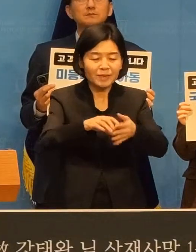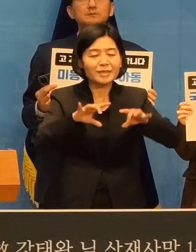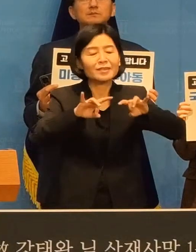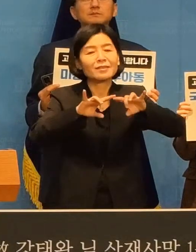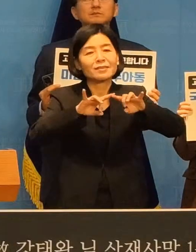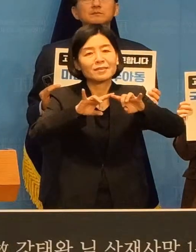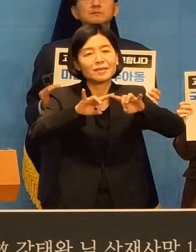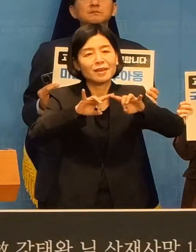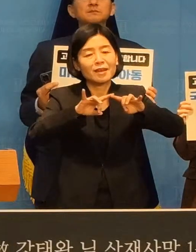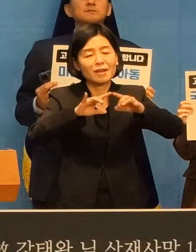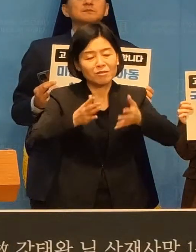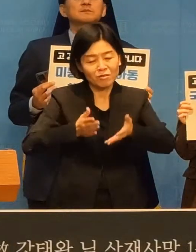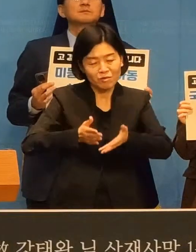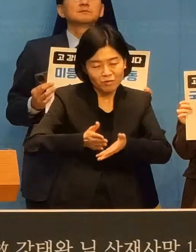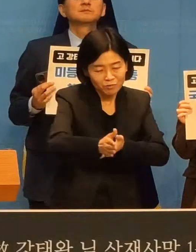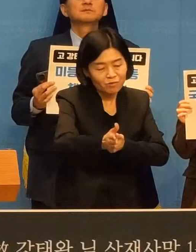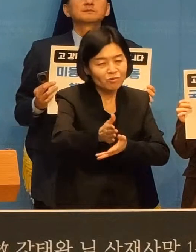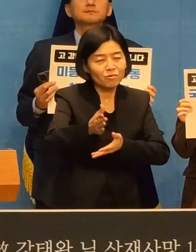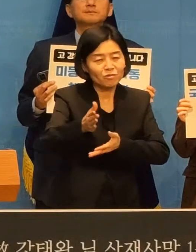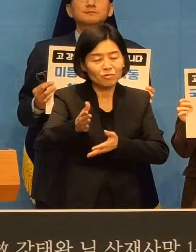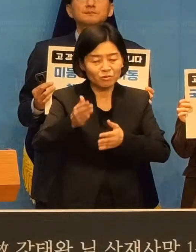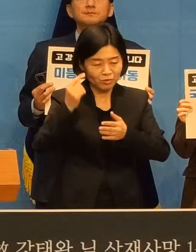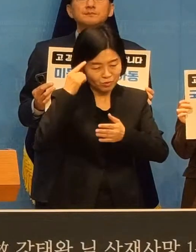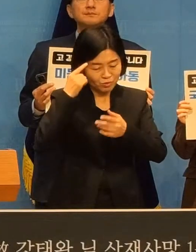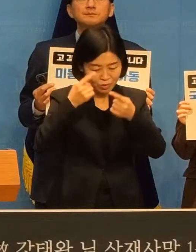전자공학을 공부하고